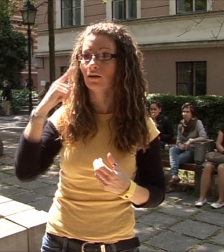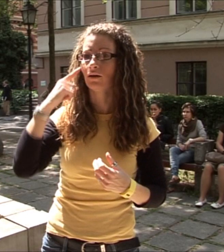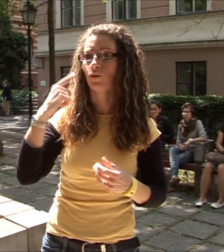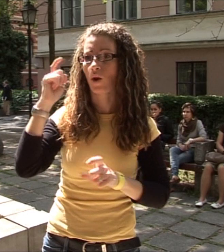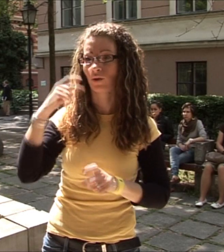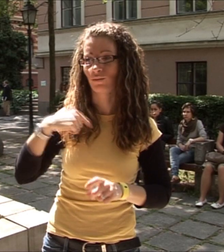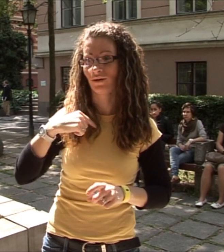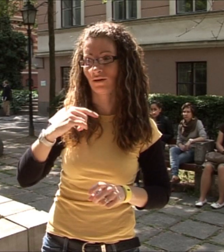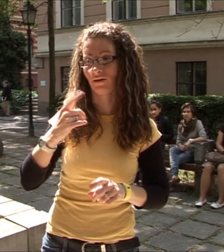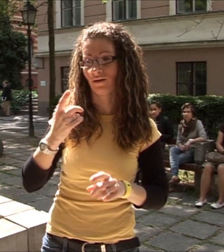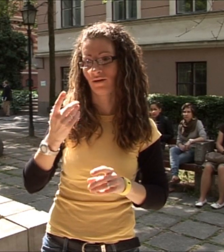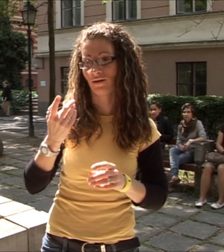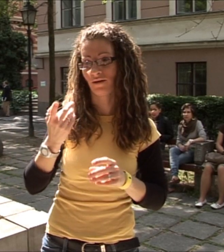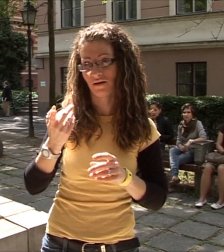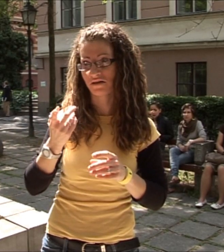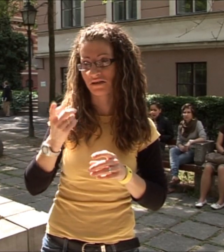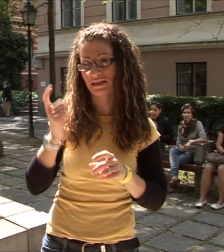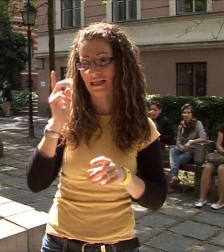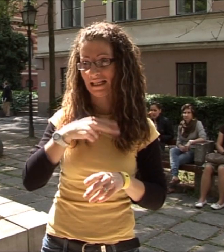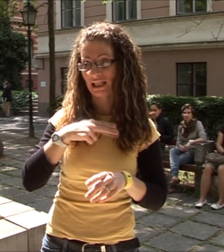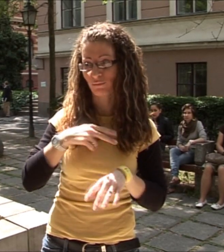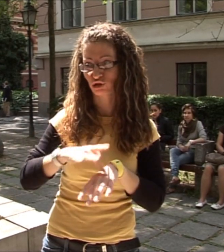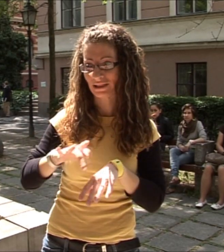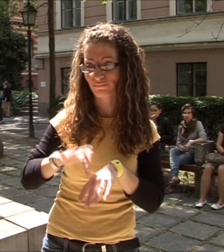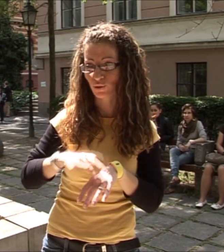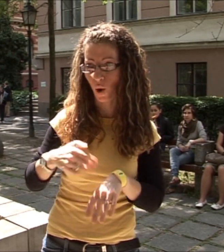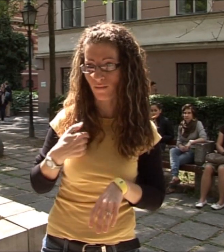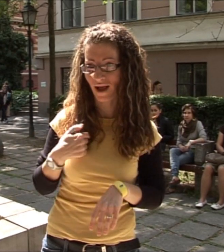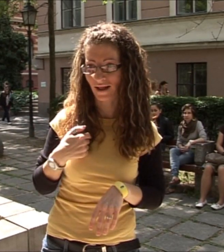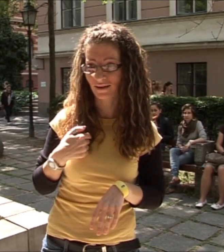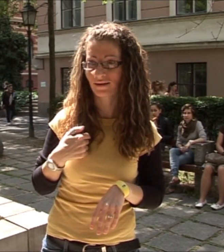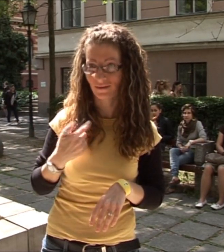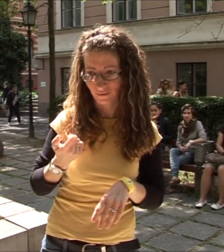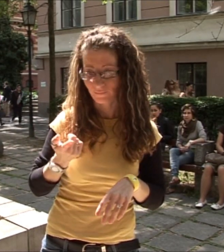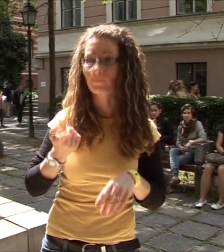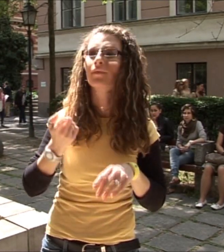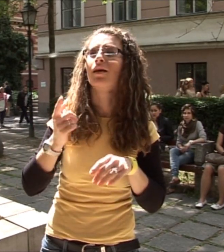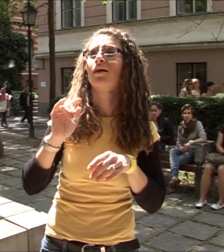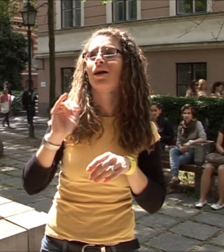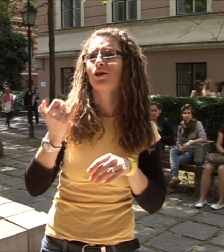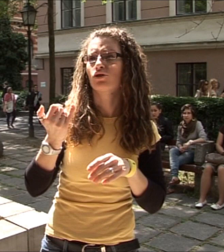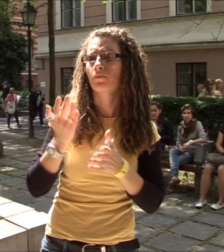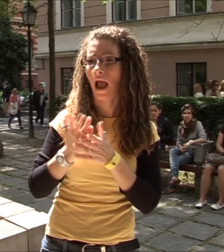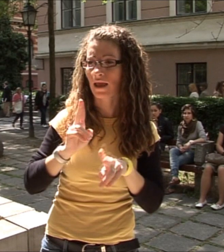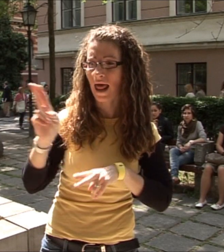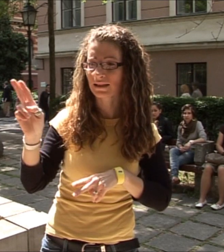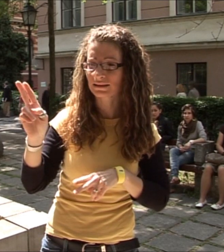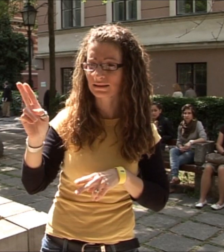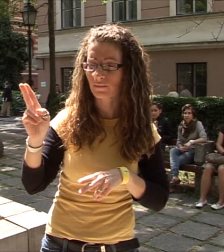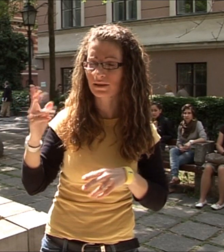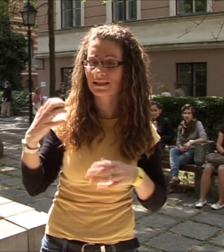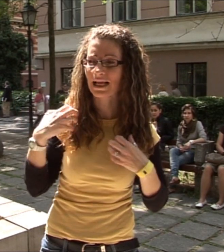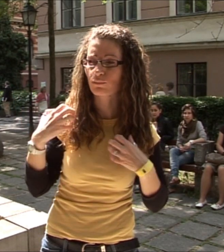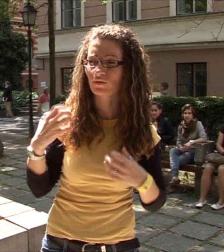áé én azt gondoltam hogy érdemes kipróbálni magamat és már jelentkeztem